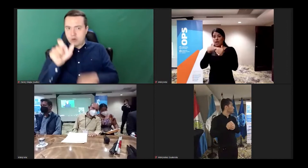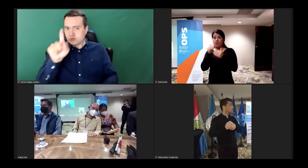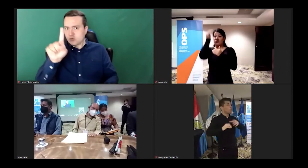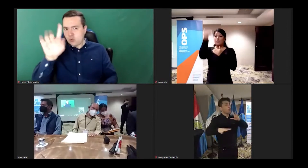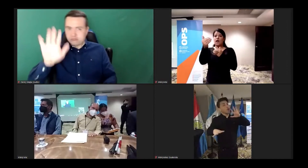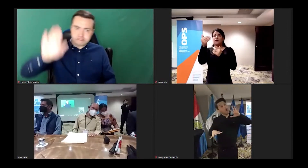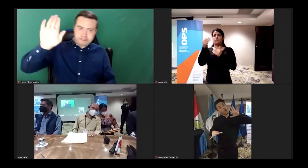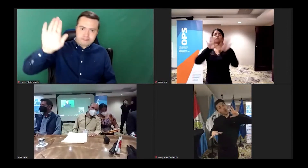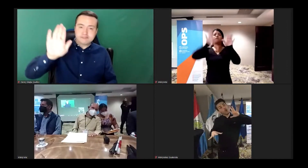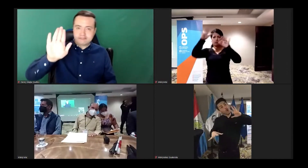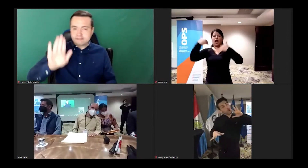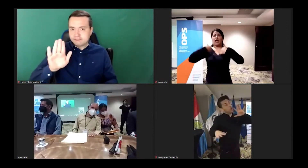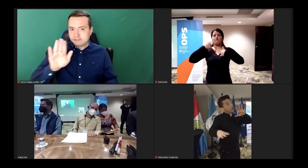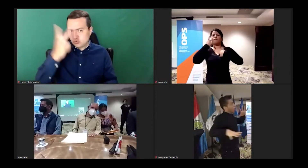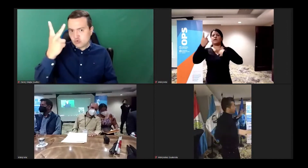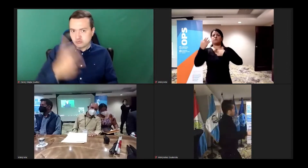levantada.